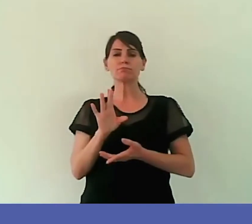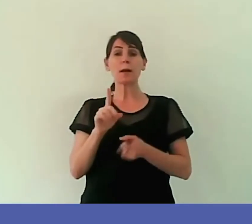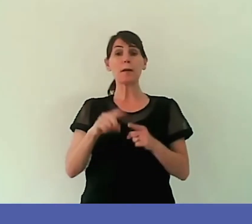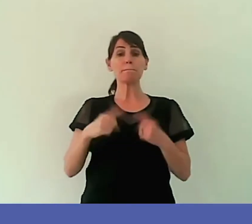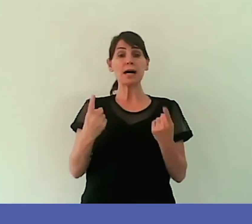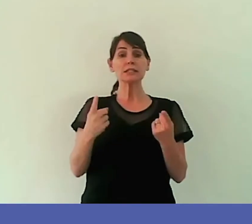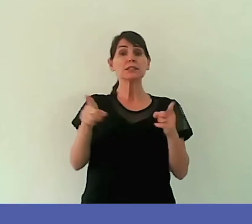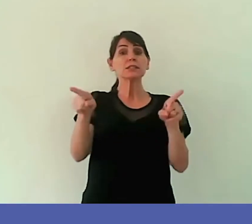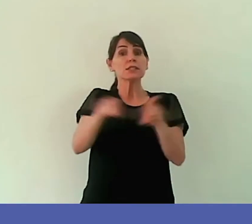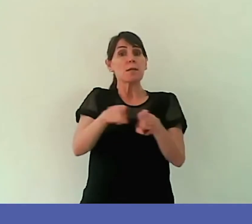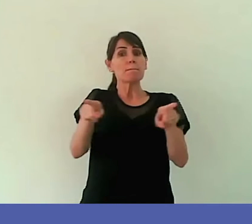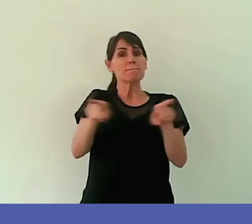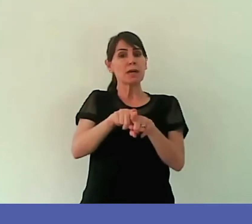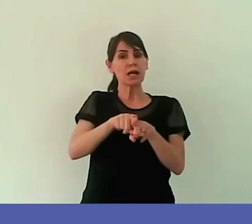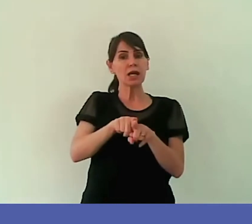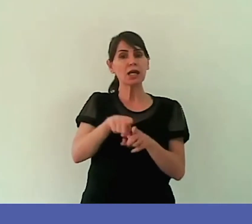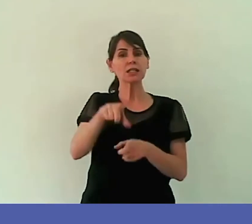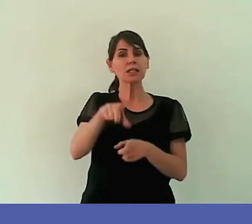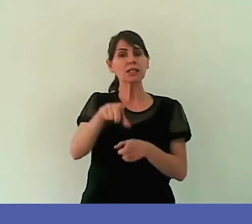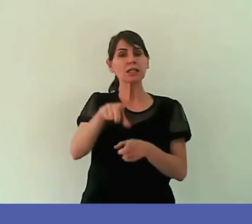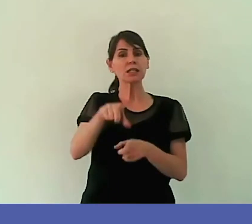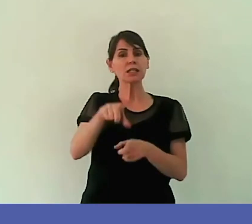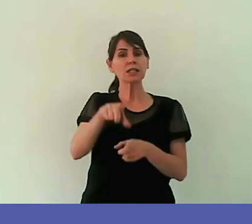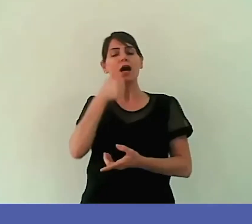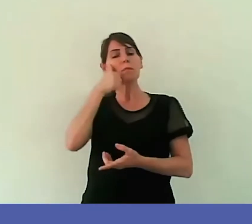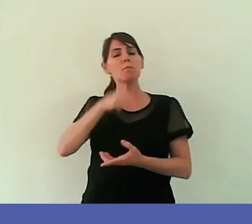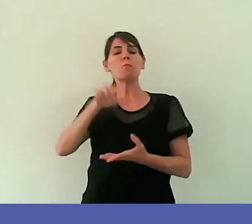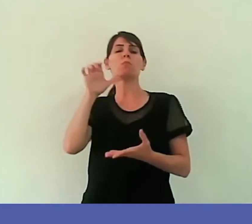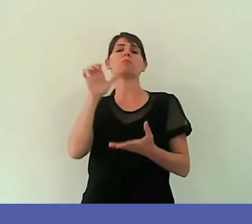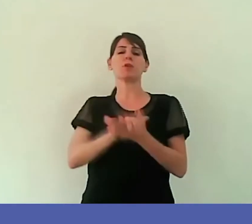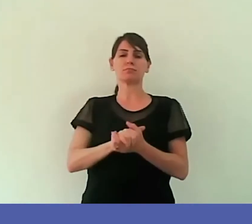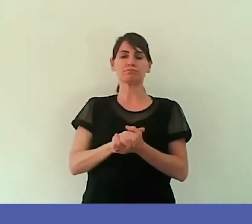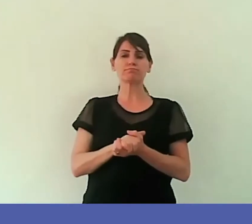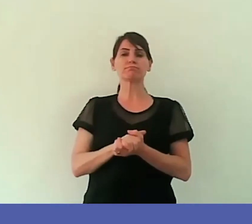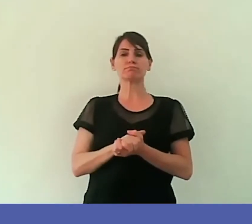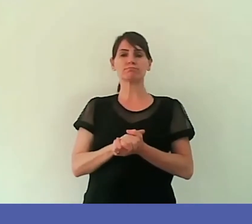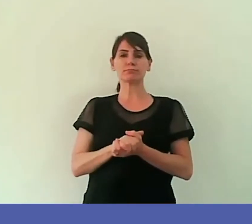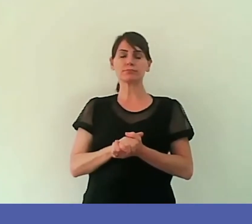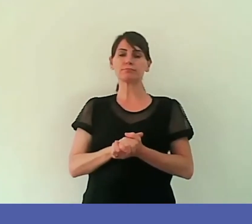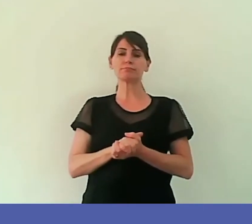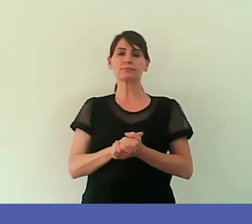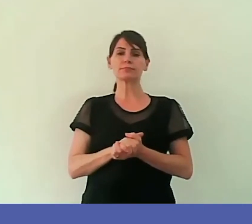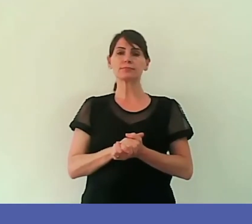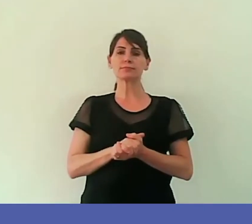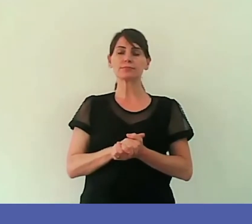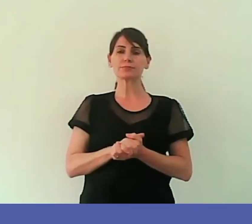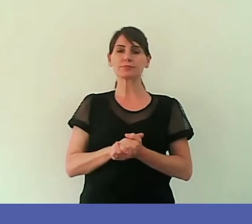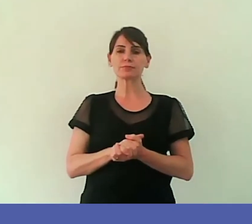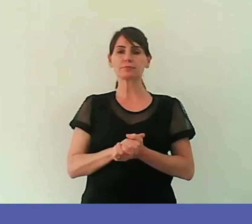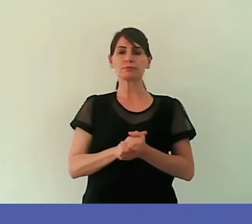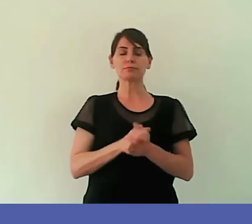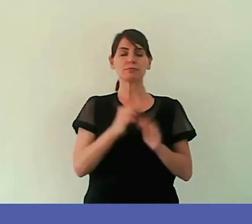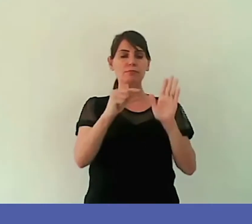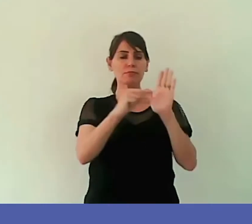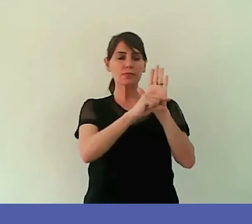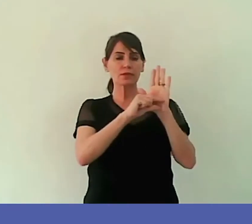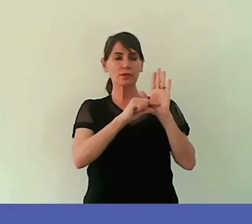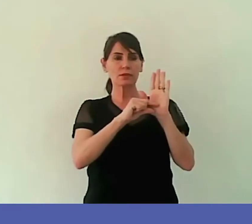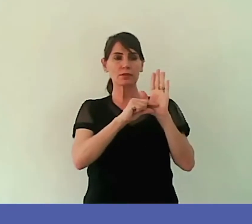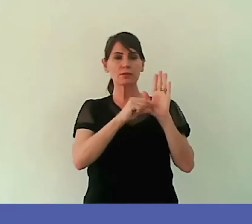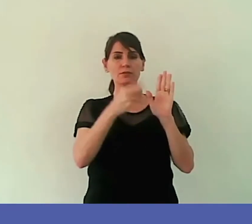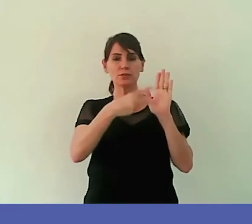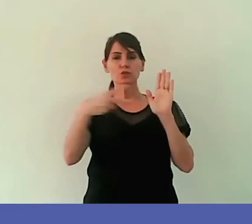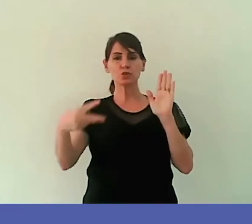para obter a esposa, tá? Então, versículo 22, e